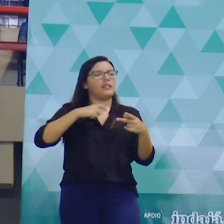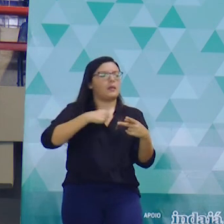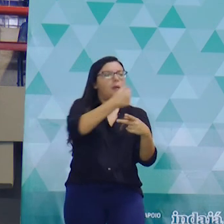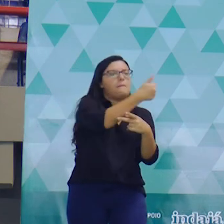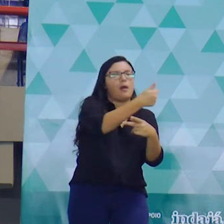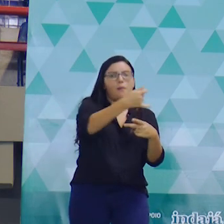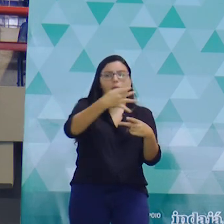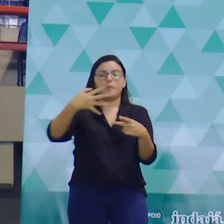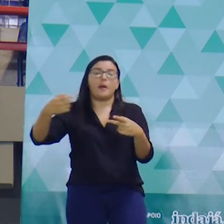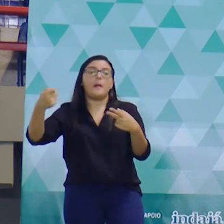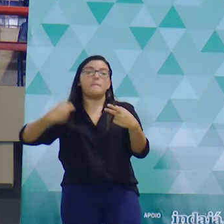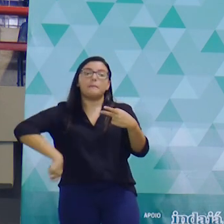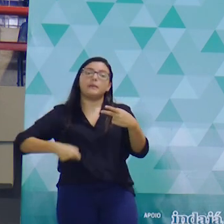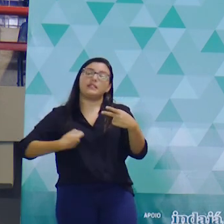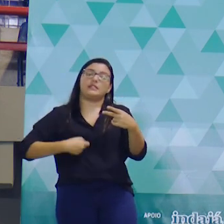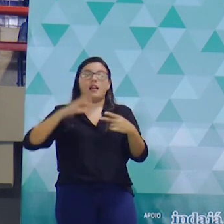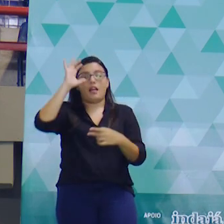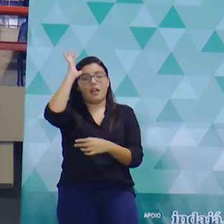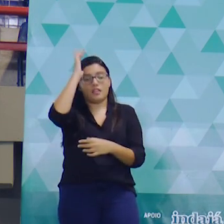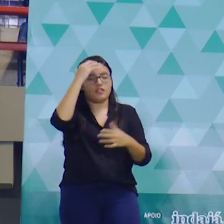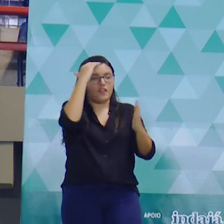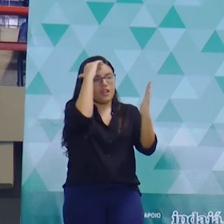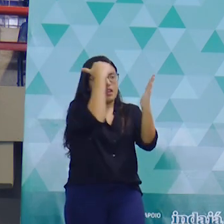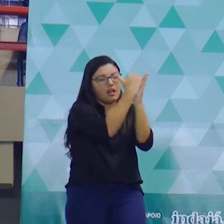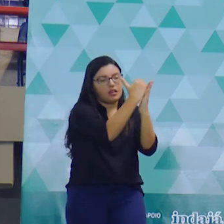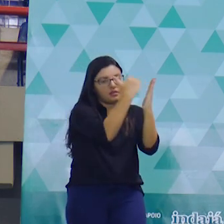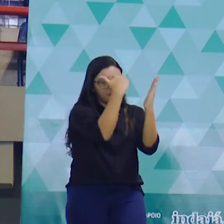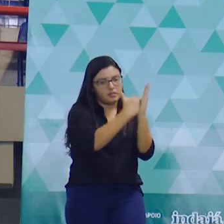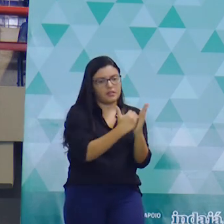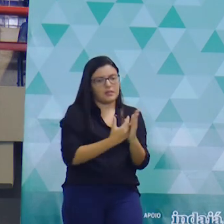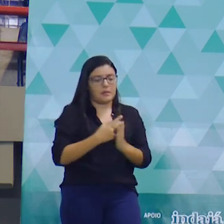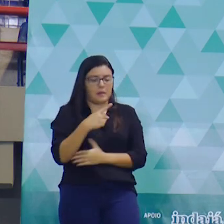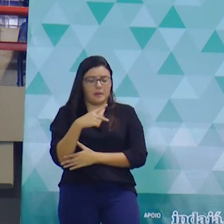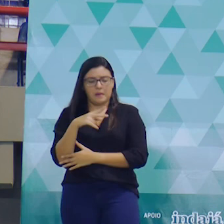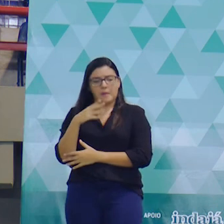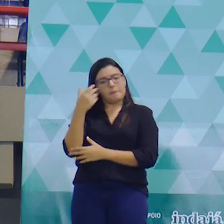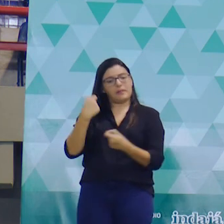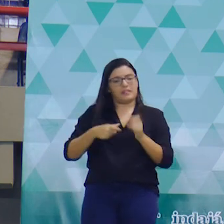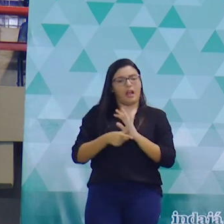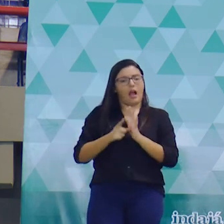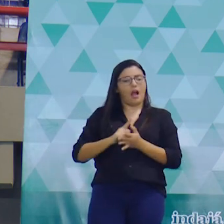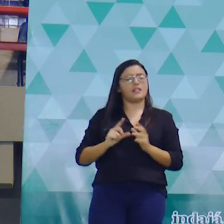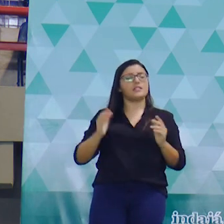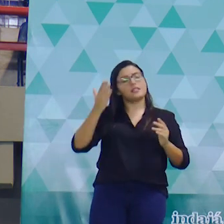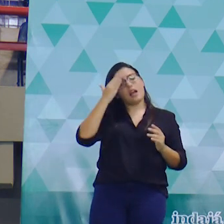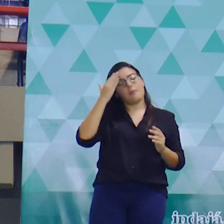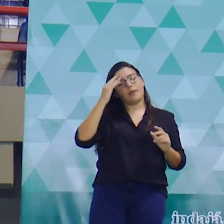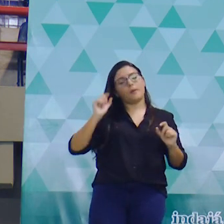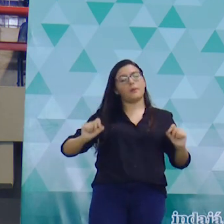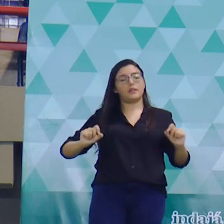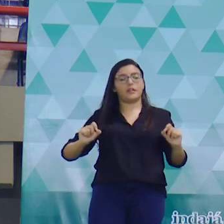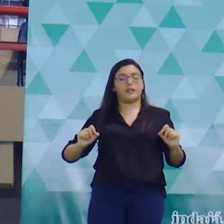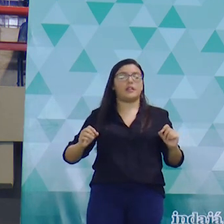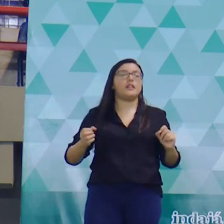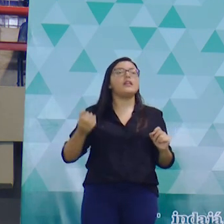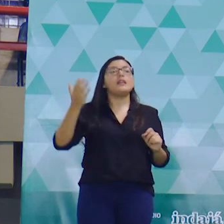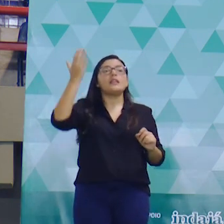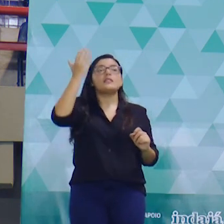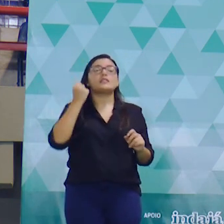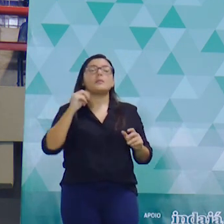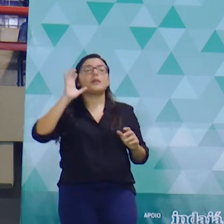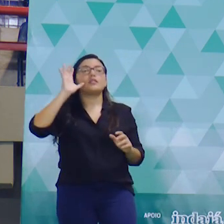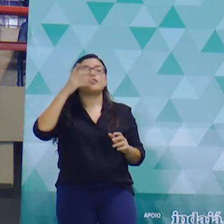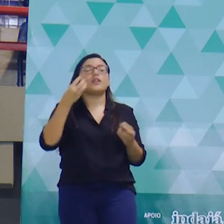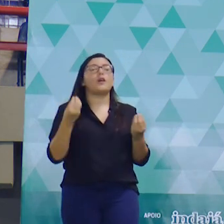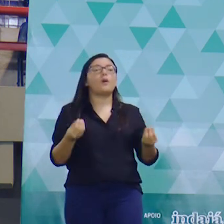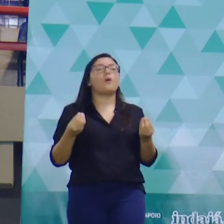e fazer você seguir essa sequência. Tem algum pré-requisito? Tem, claro. Você só consegue resolver questão de